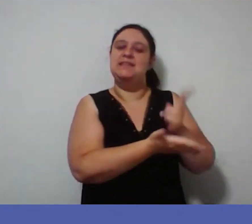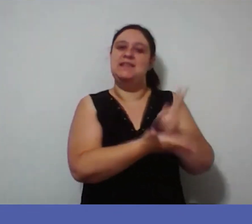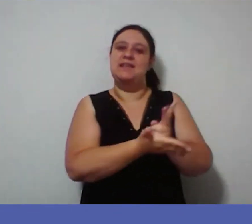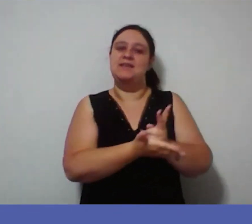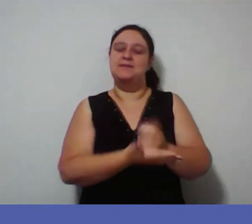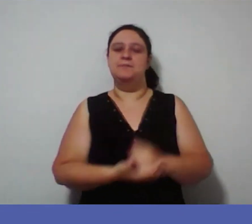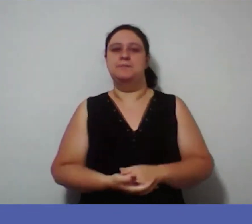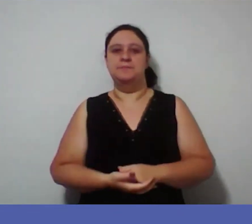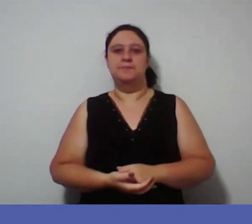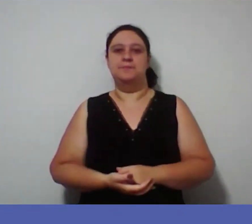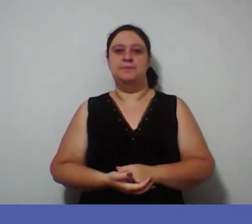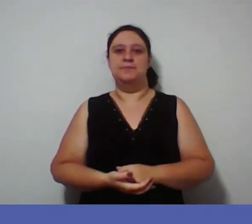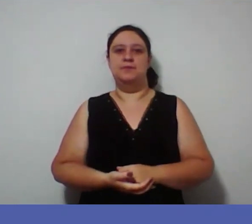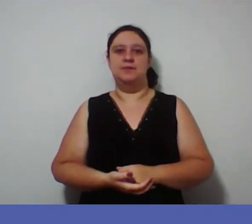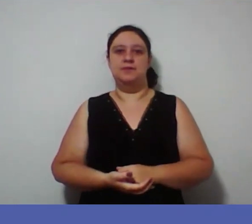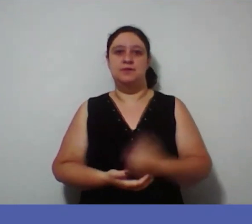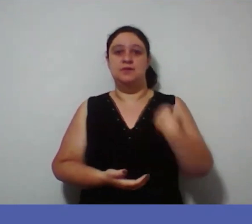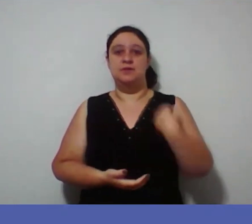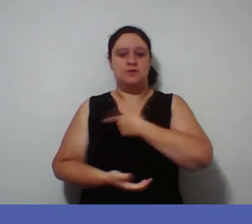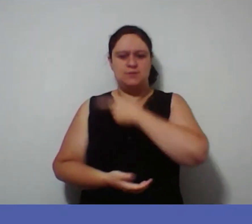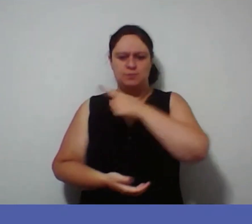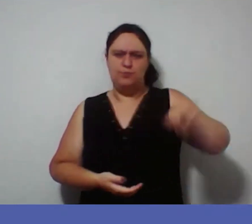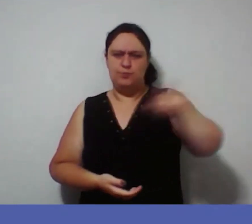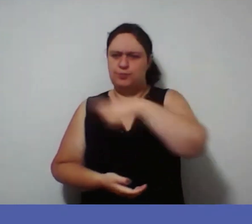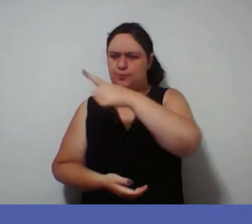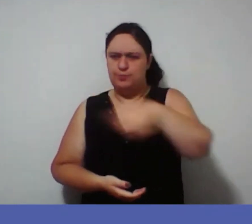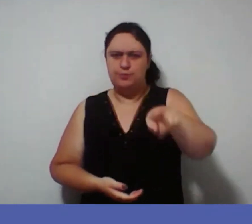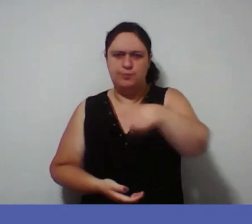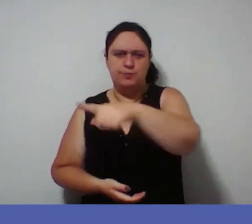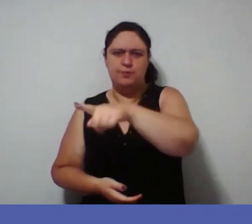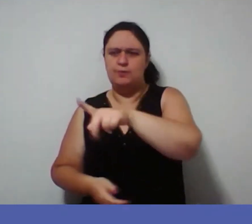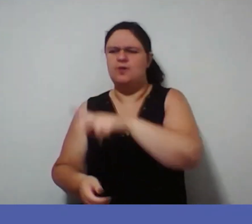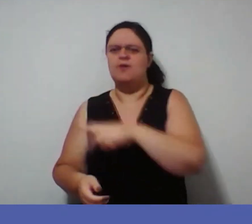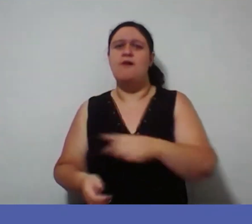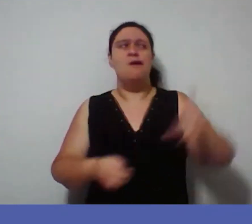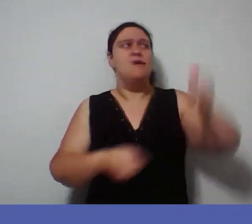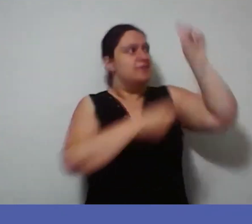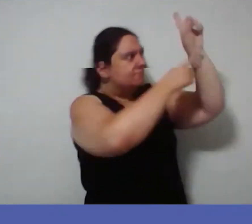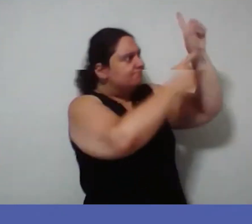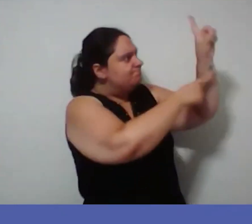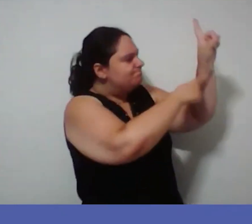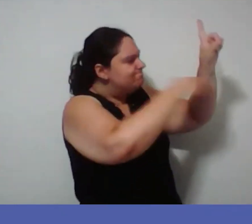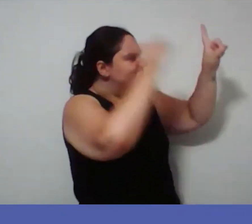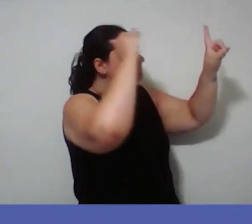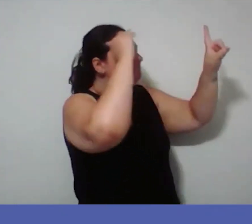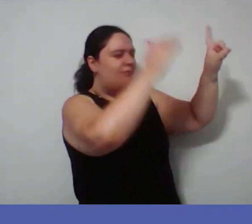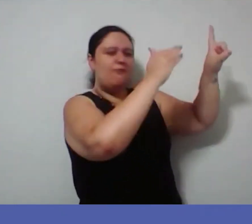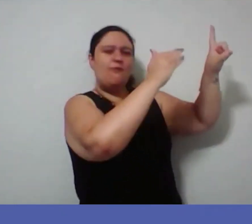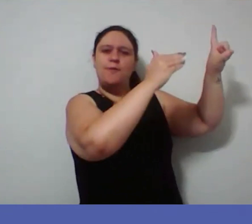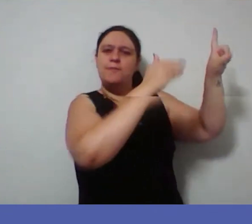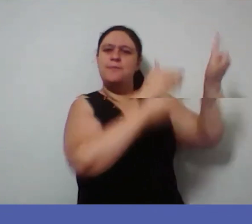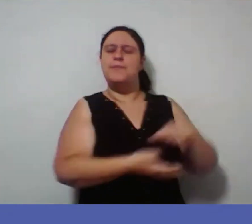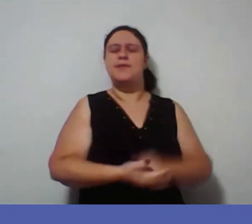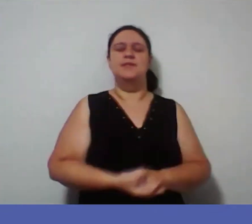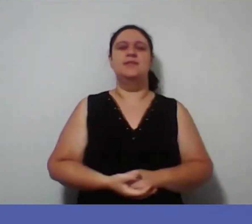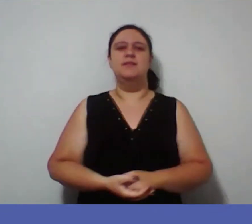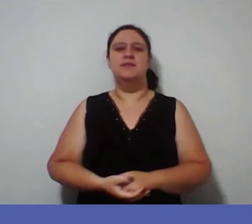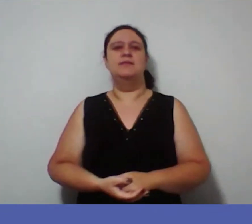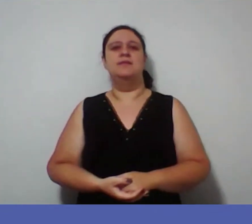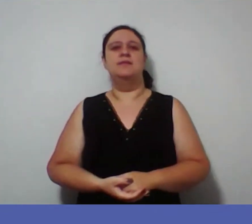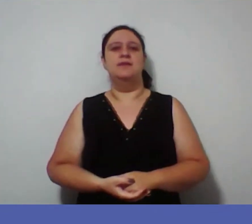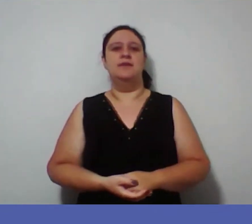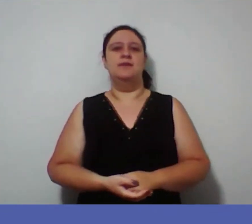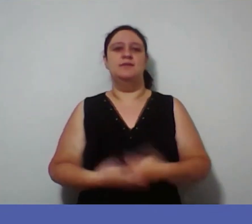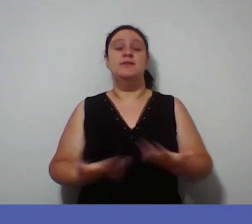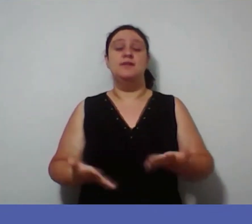zigue-zagueando como relâmpago. Estamos fazendo a vontade de Deus. Por uma surpresa de todos, nós vamos ser